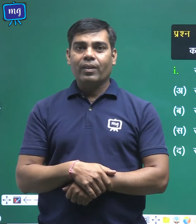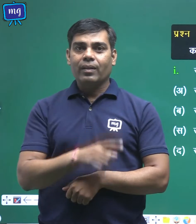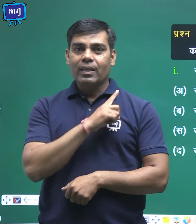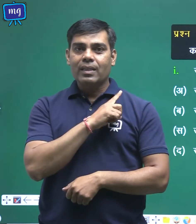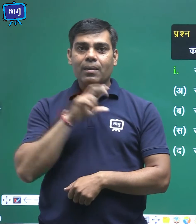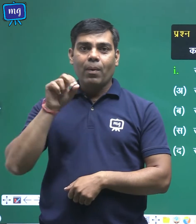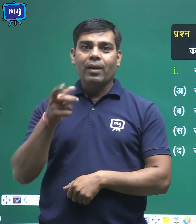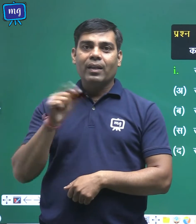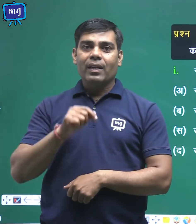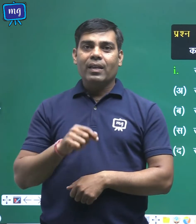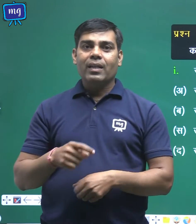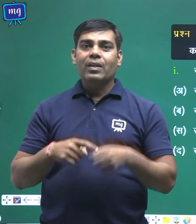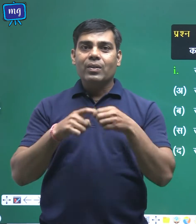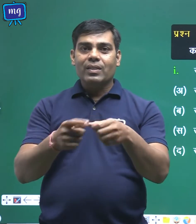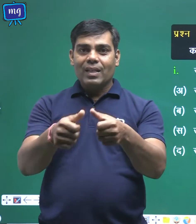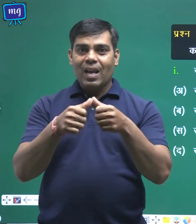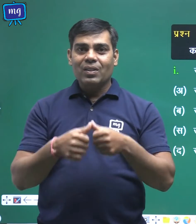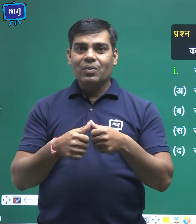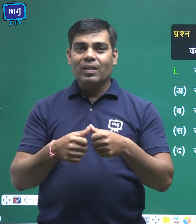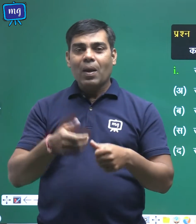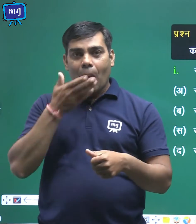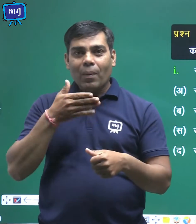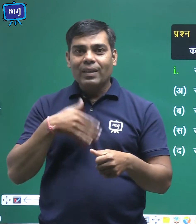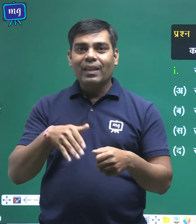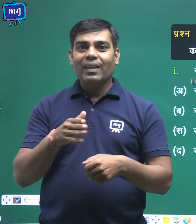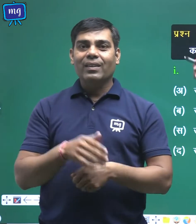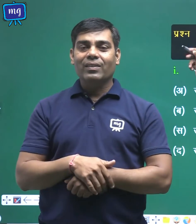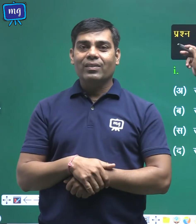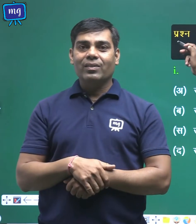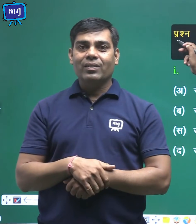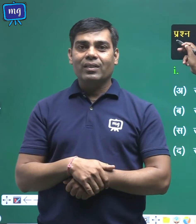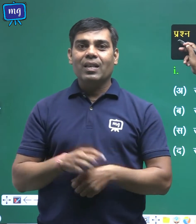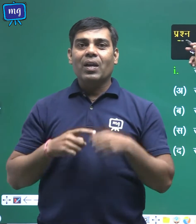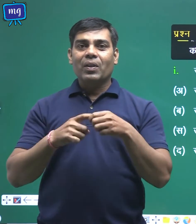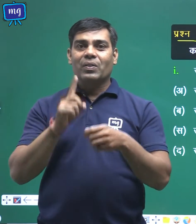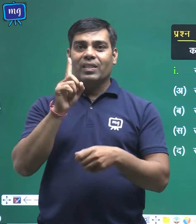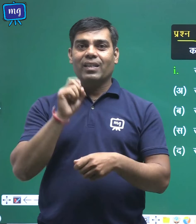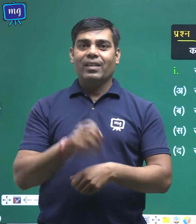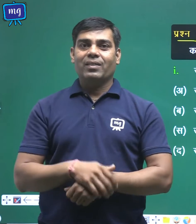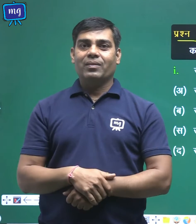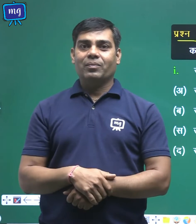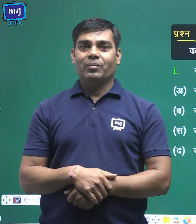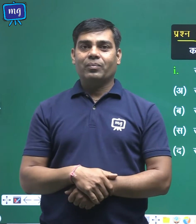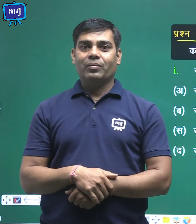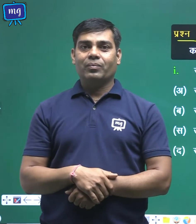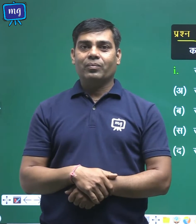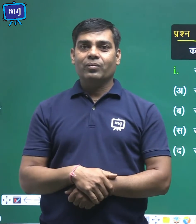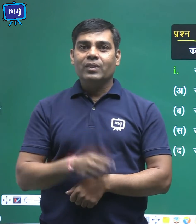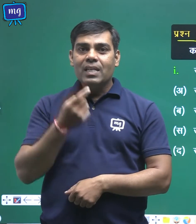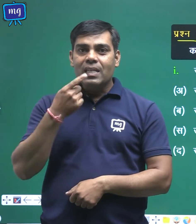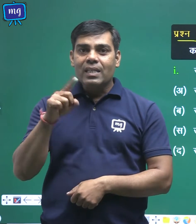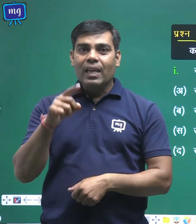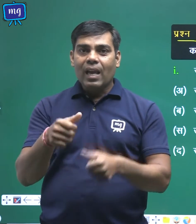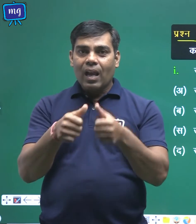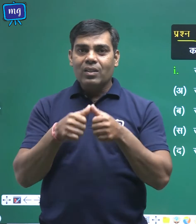के प्रश्न उत्तर पढ़ते हैं। प्रश्न 1, सही उत्तर